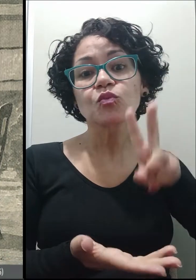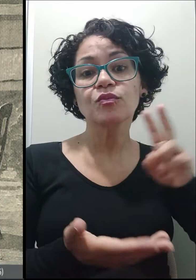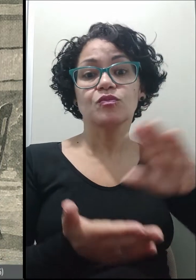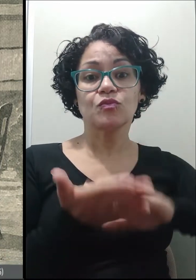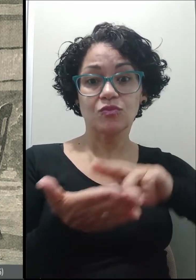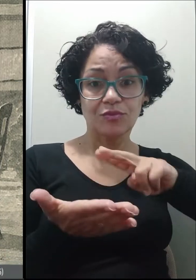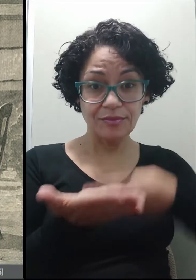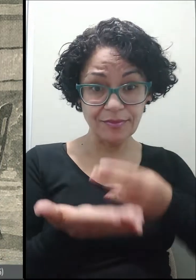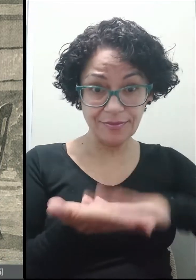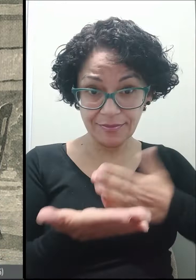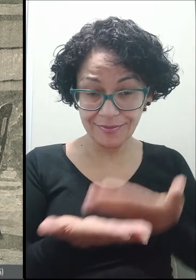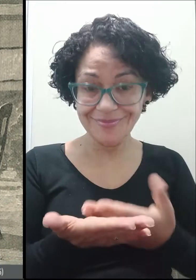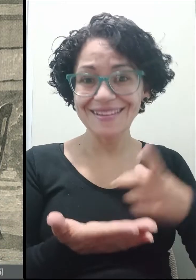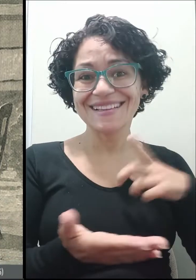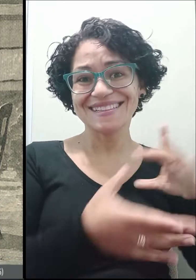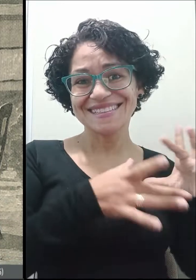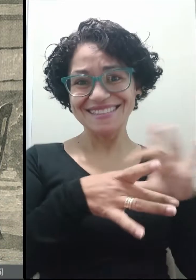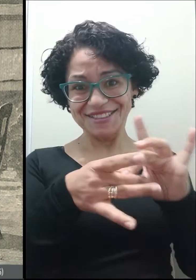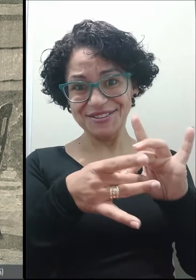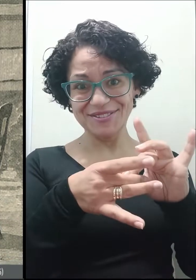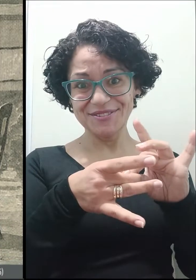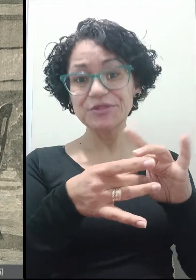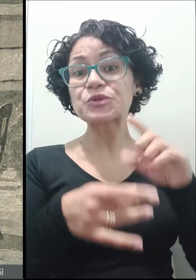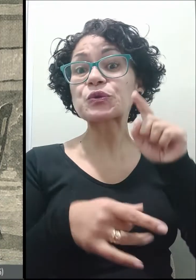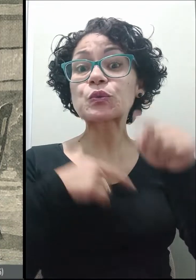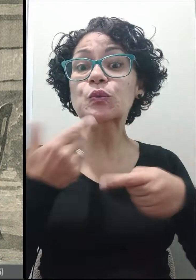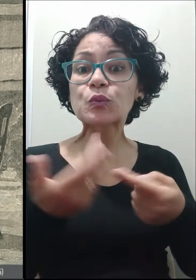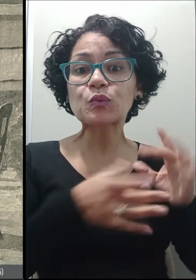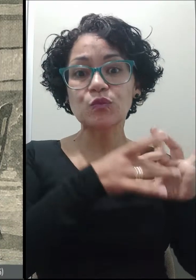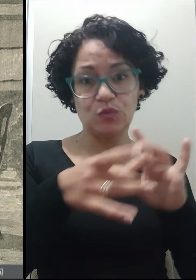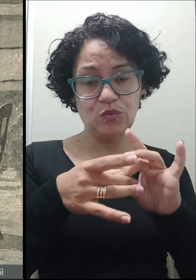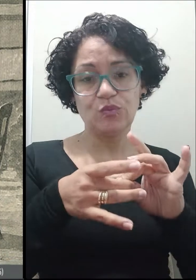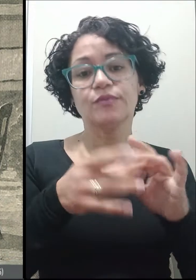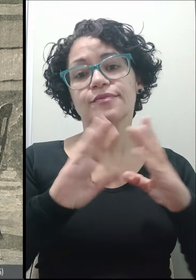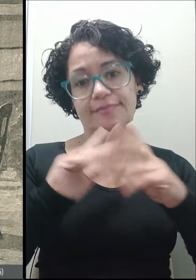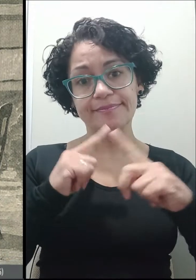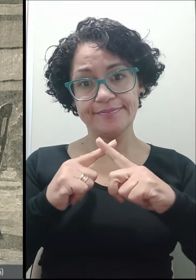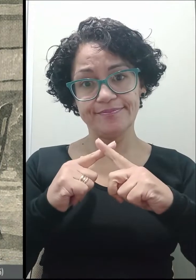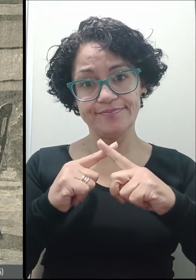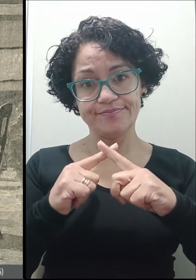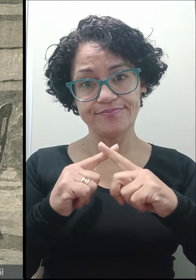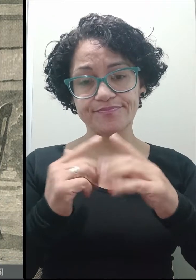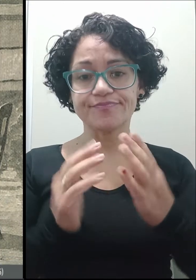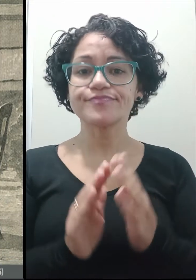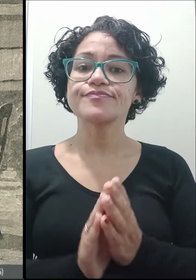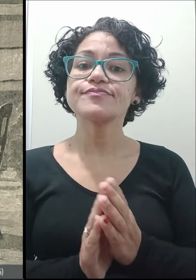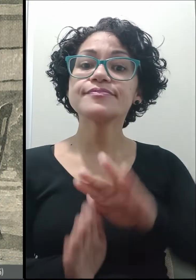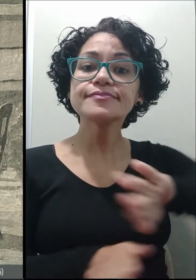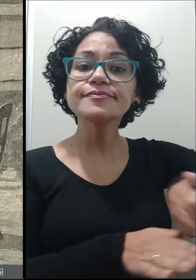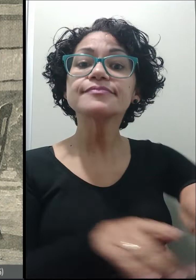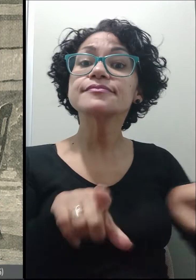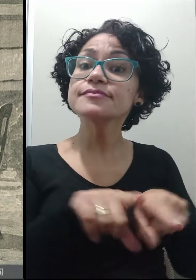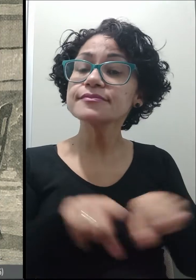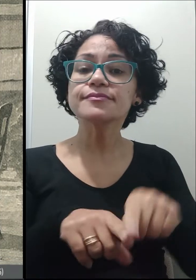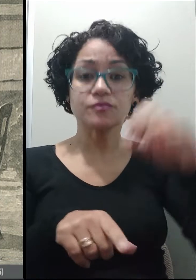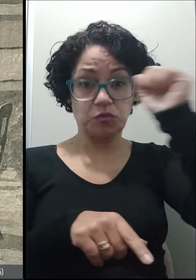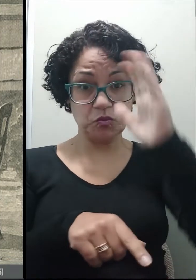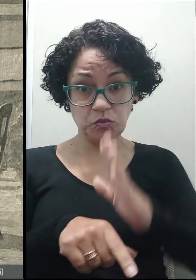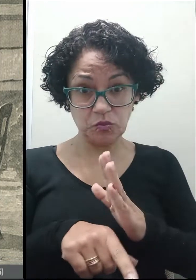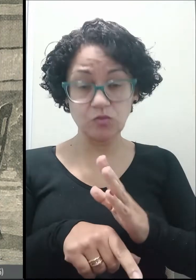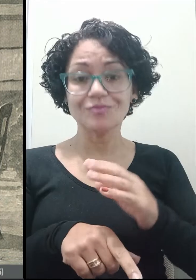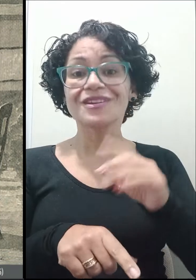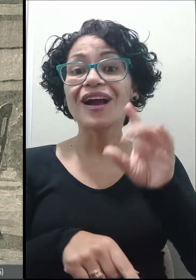nosso país tem uma vinculação com os contextos religiosos. No Brasil, somente